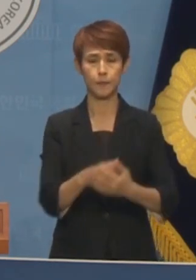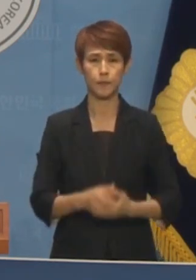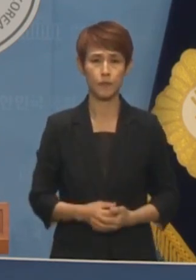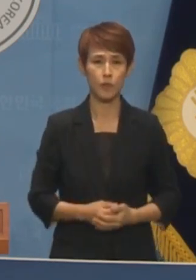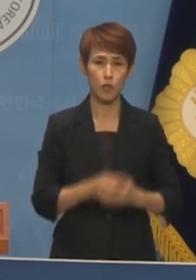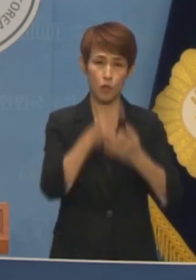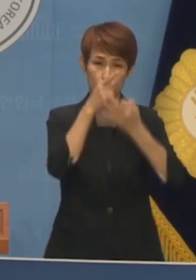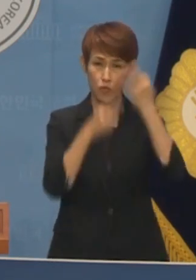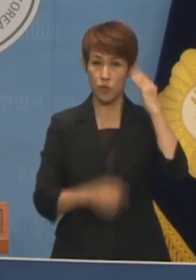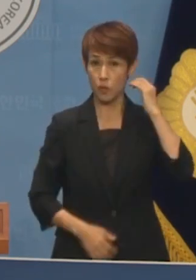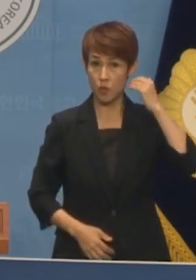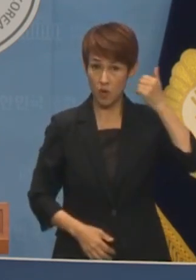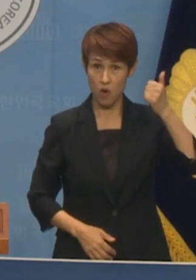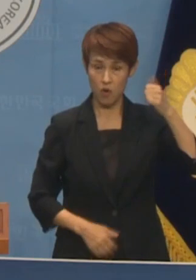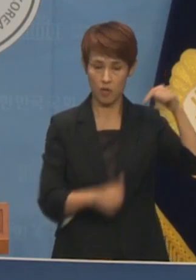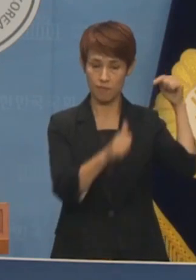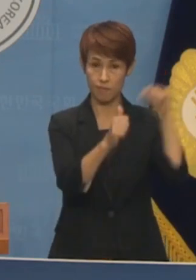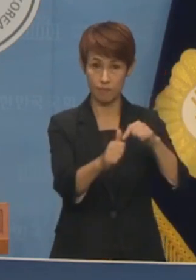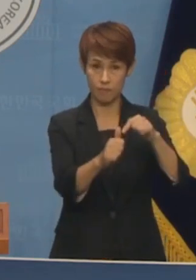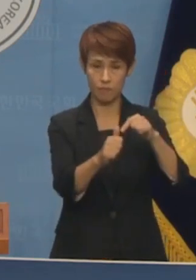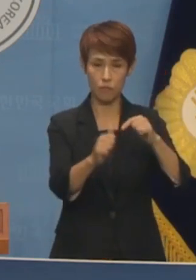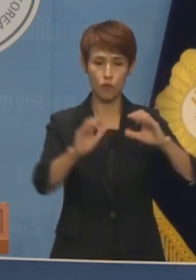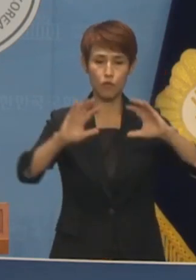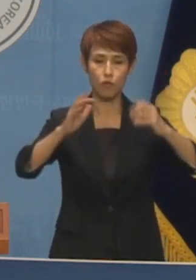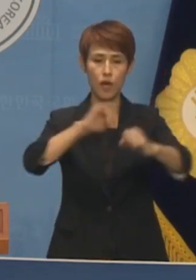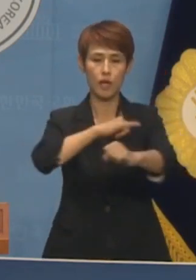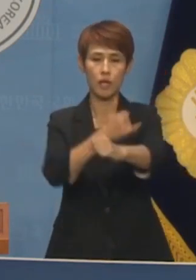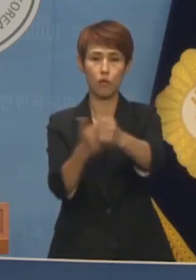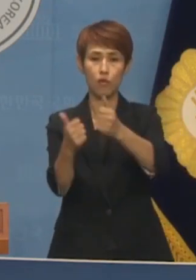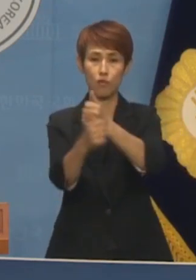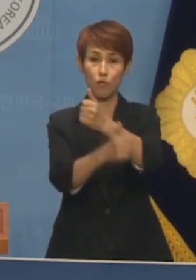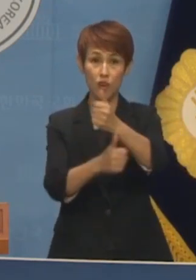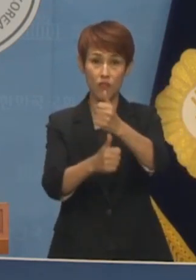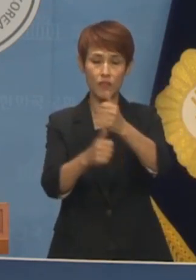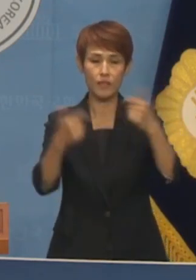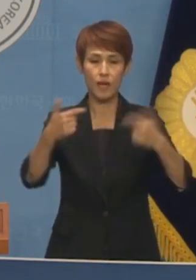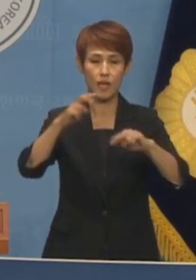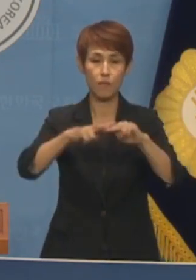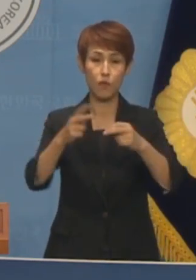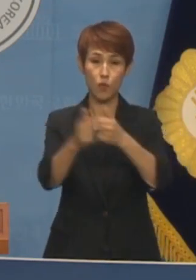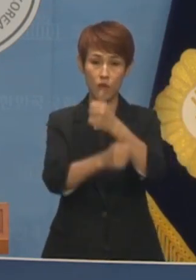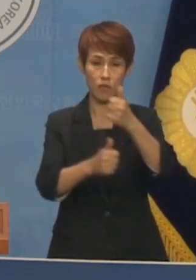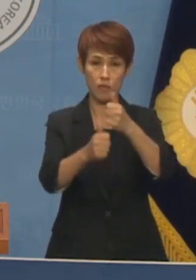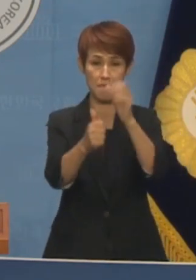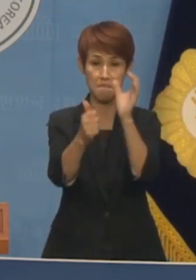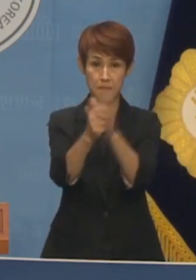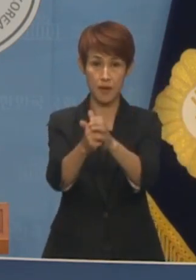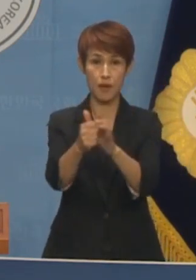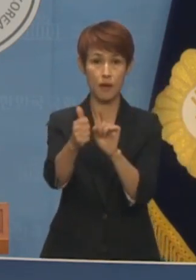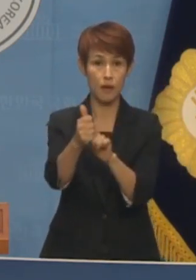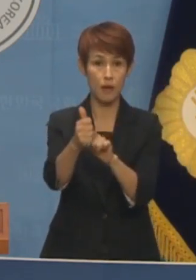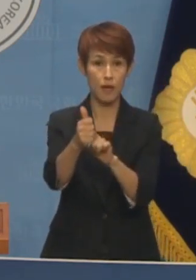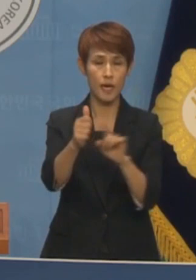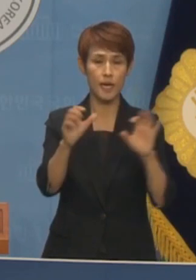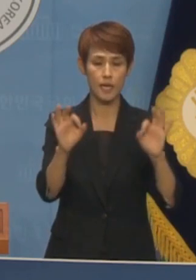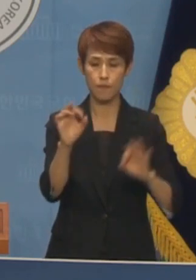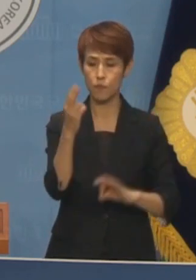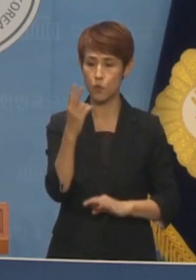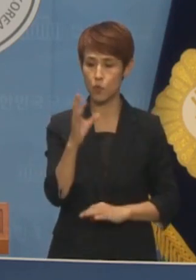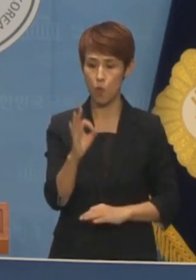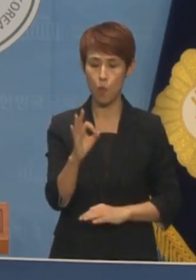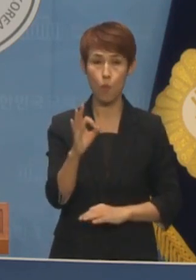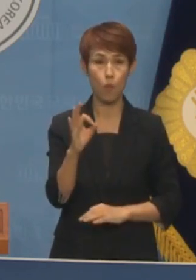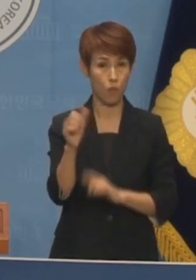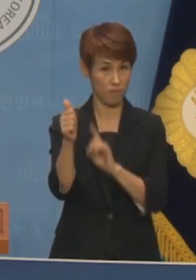윤석열 대통령의 지명으로 국가인권위원회 상임위원으로 재직 중인 김용원